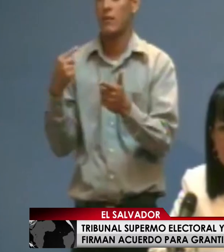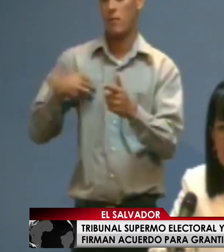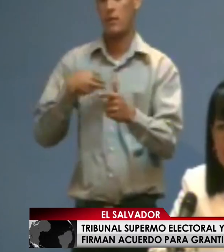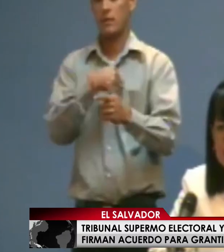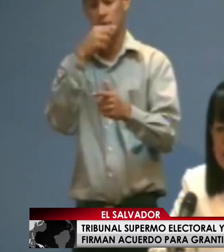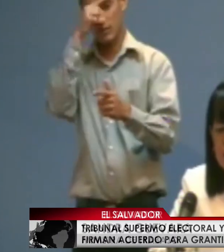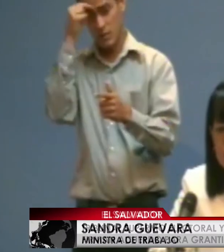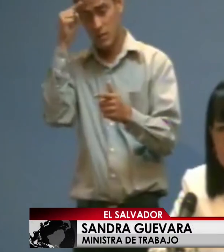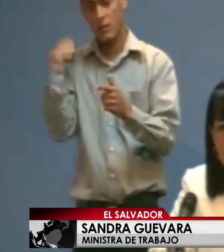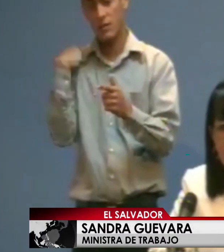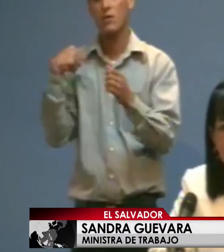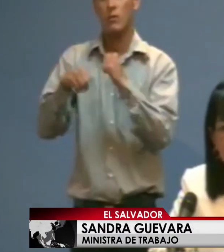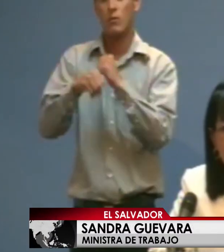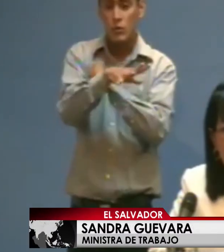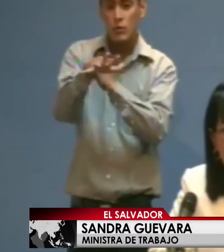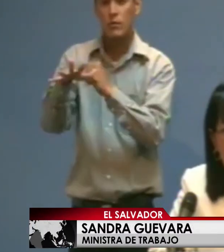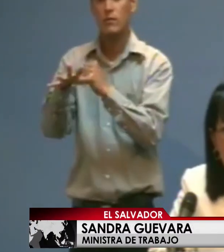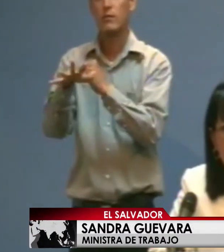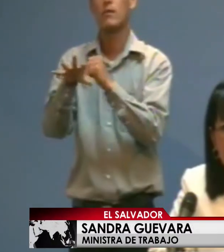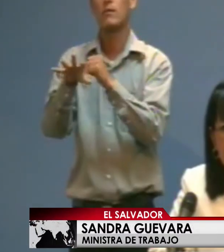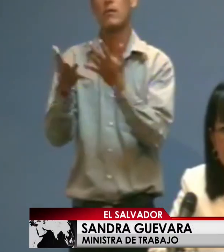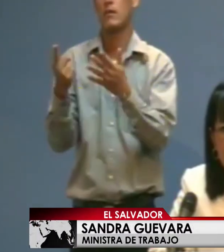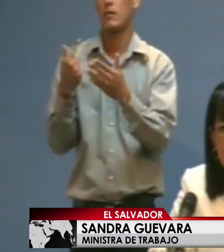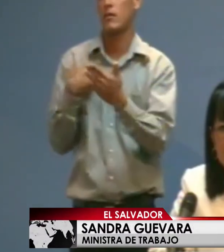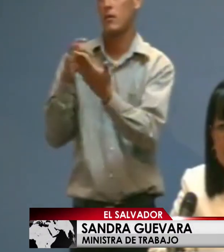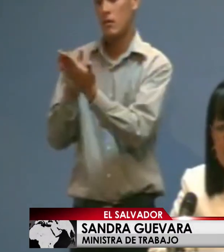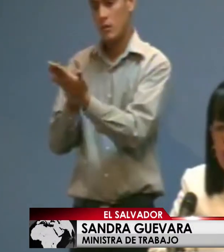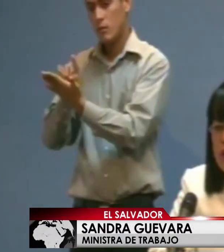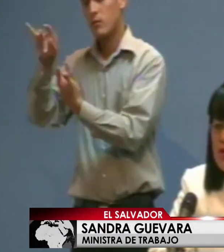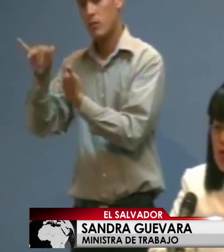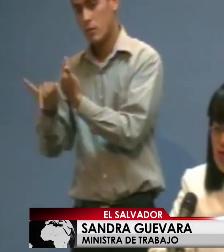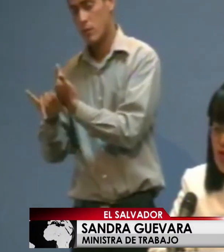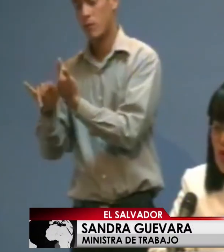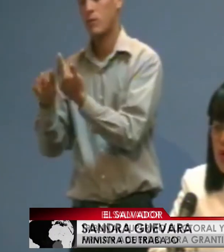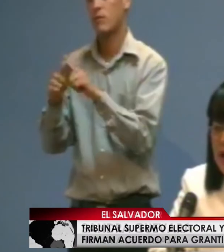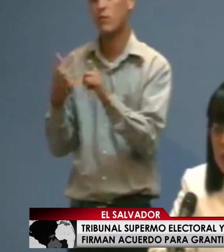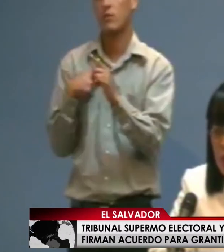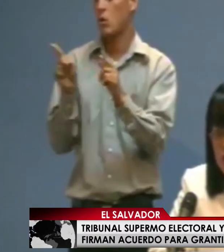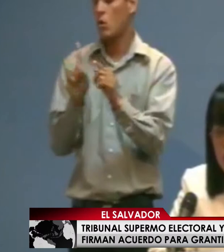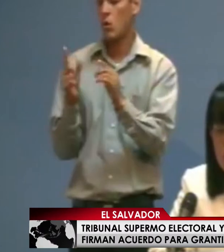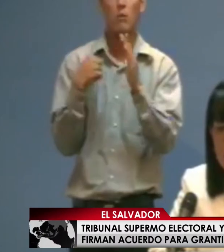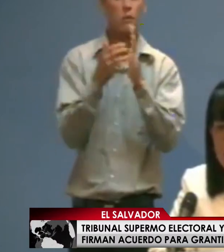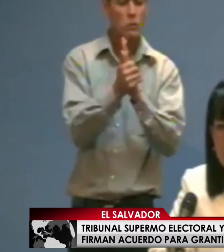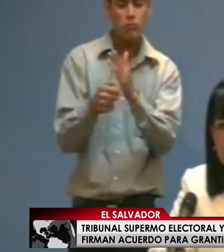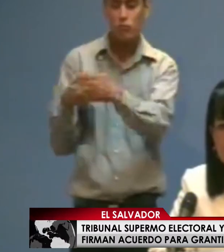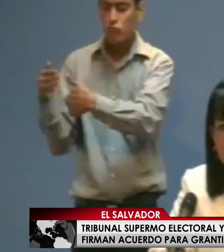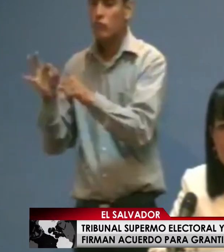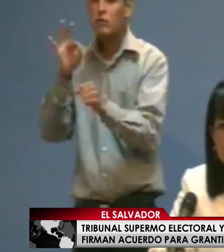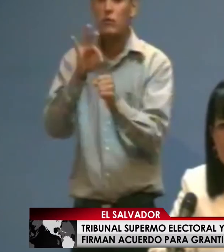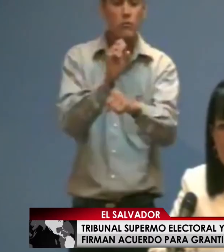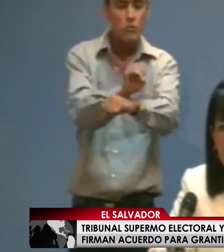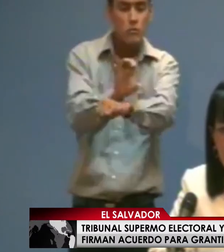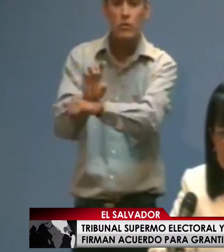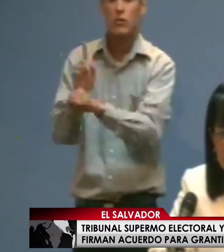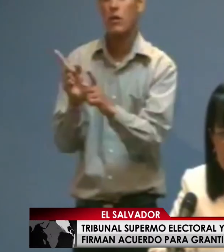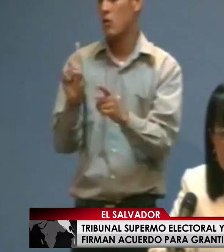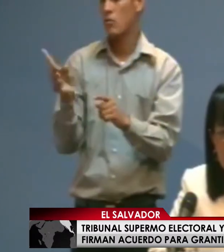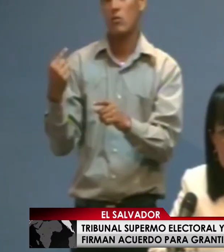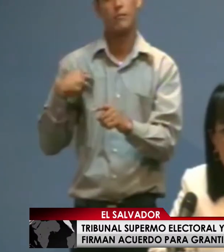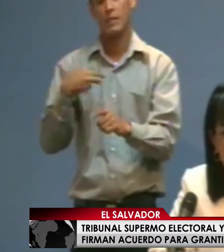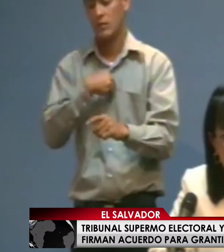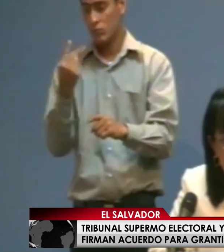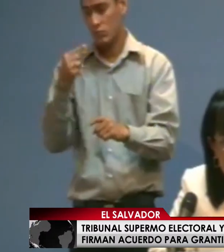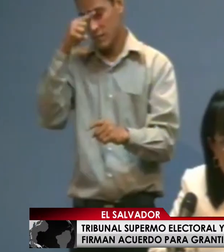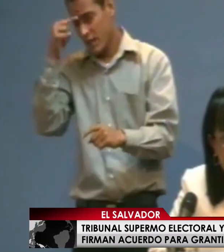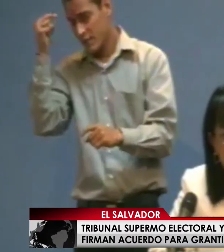ministerio estará lanzando también el plan especial de no inducción al voto a las personas trabajadoras.